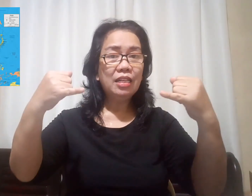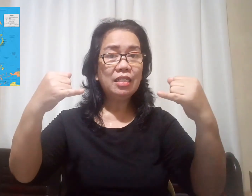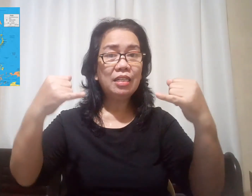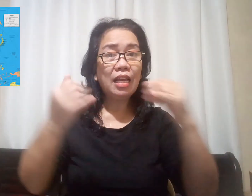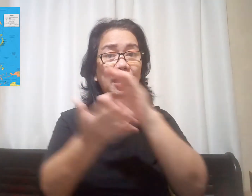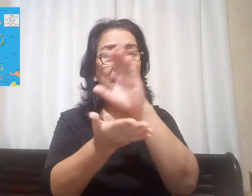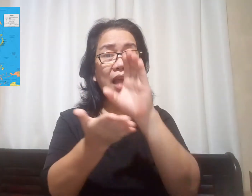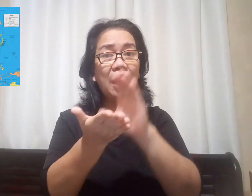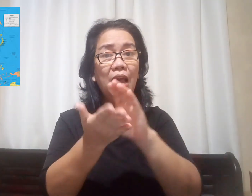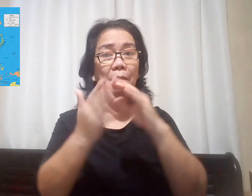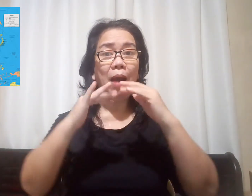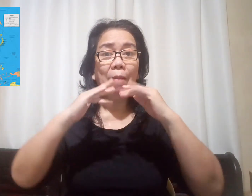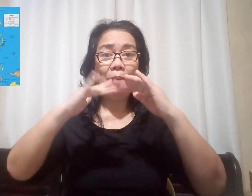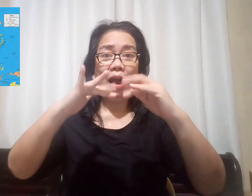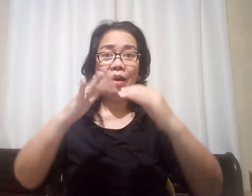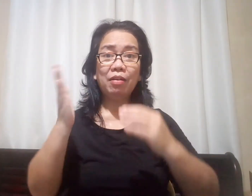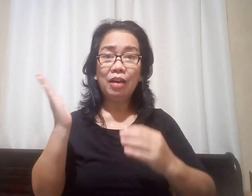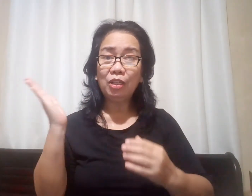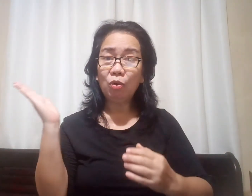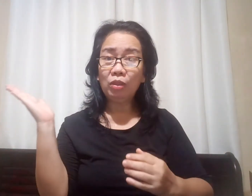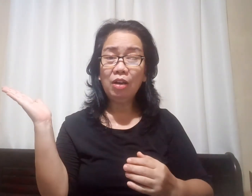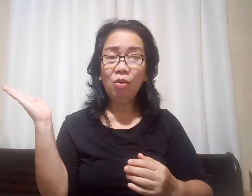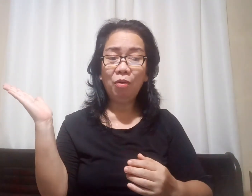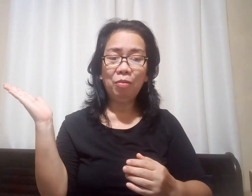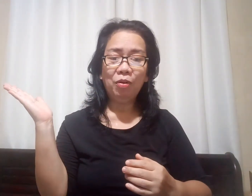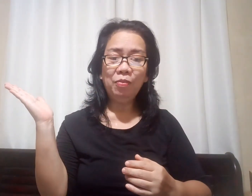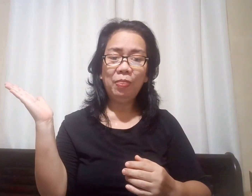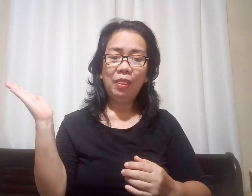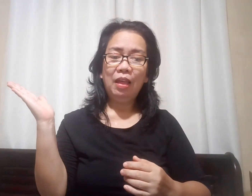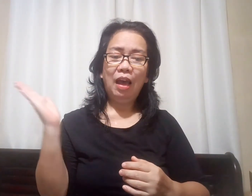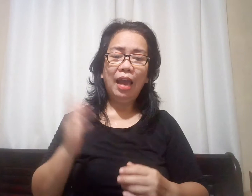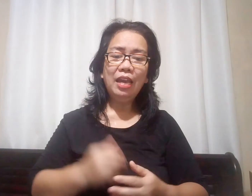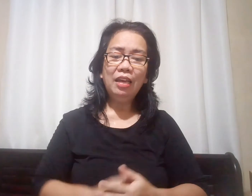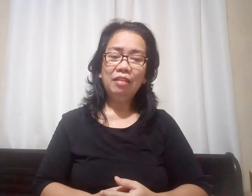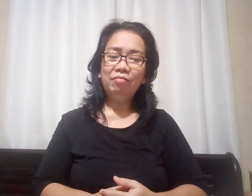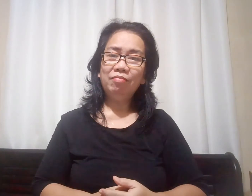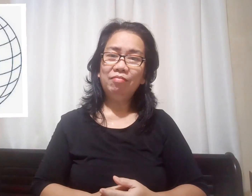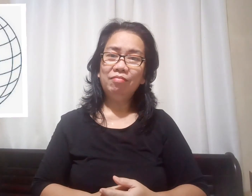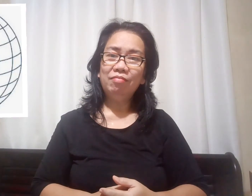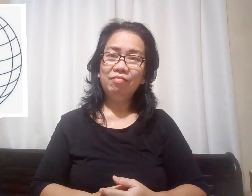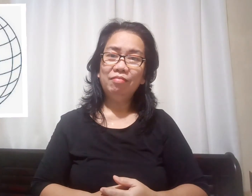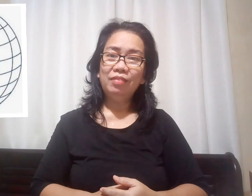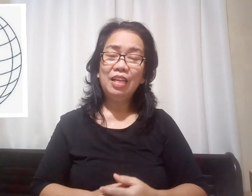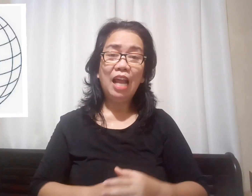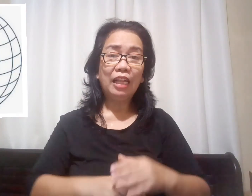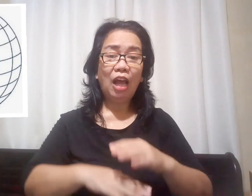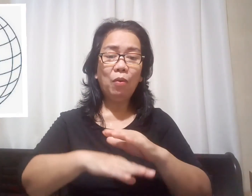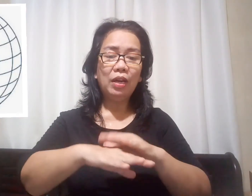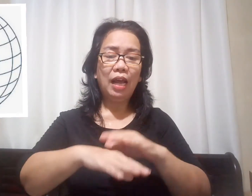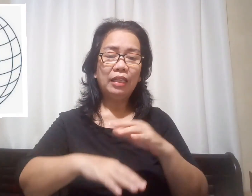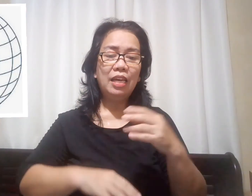sa gitna ng mapa, katot ng globo, ay, tinatawag natin,